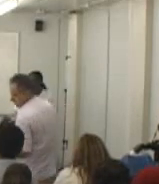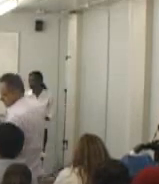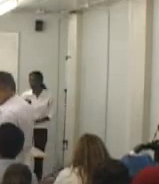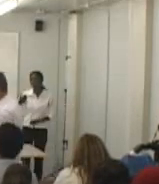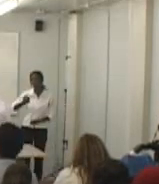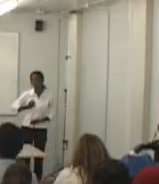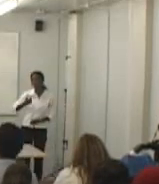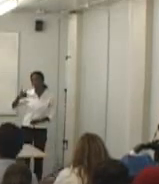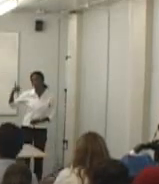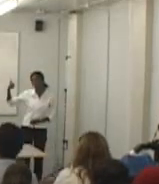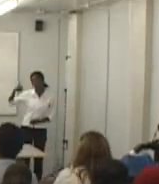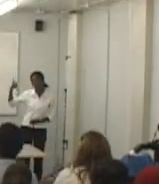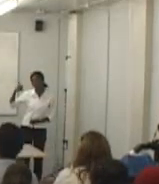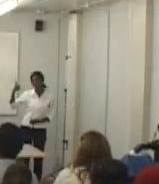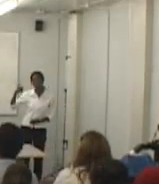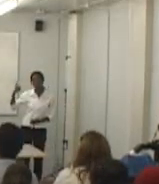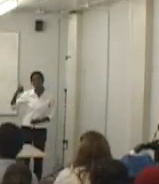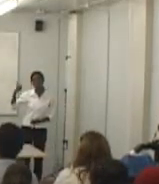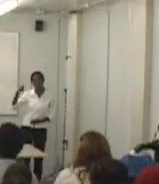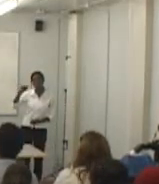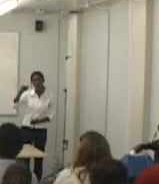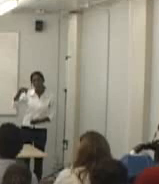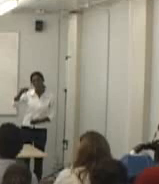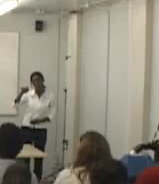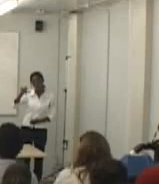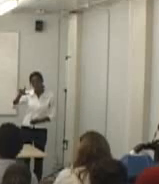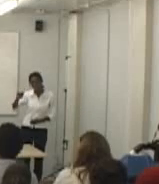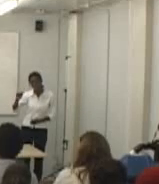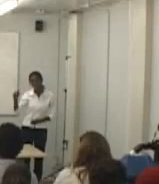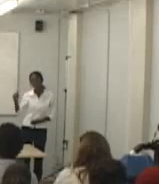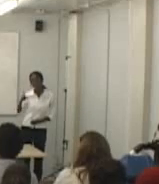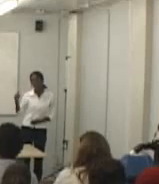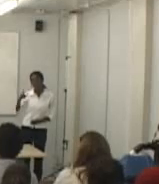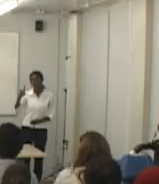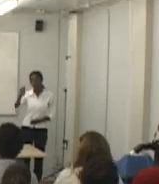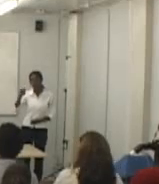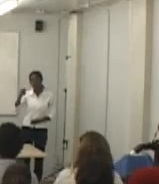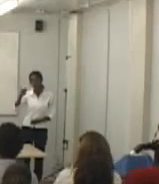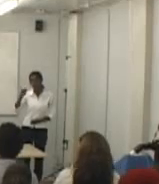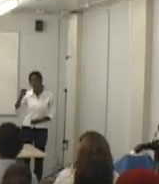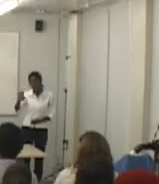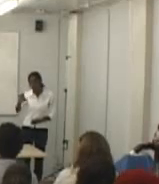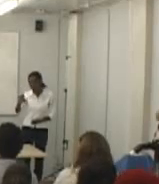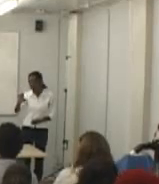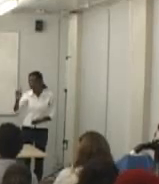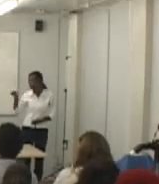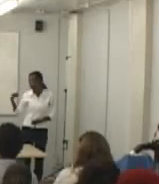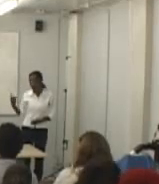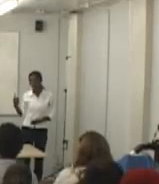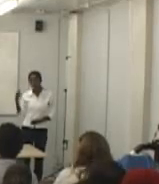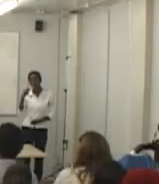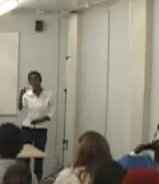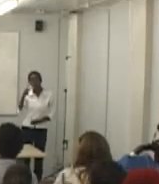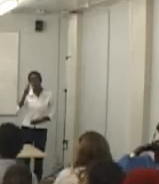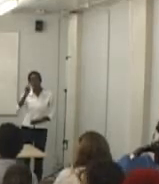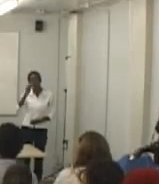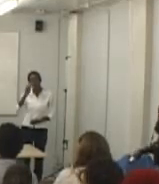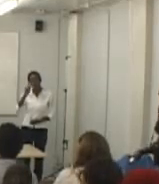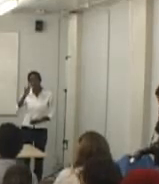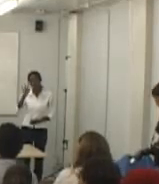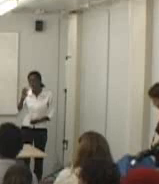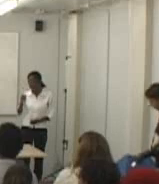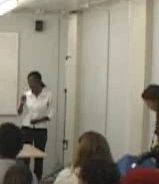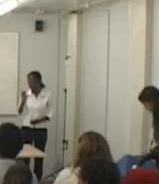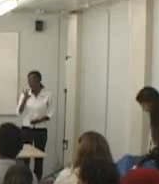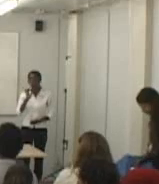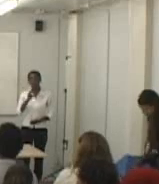número então professora Ângela primeiro professora Denise segundo Professor Roberto terceo professora Ângela senora tem ficar sentada só